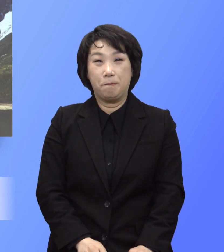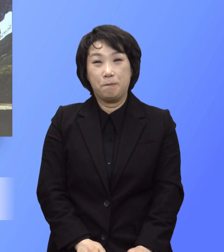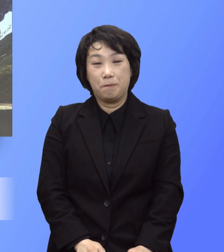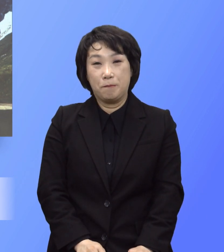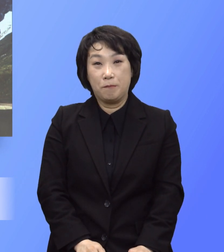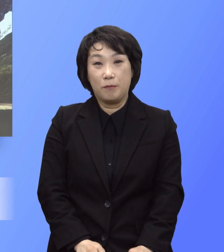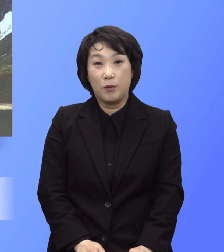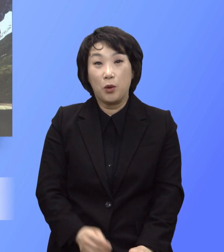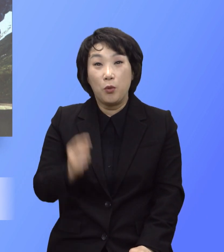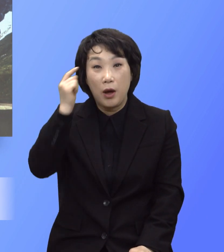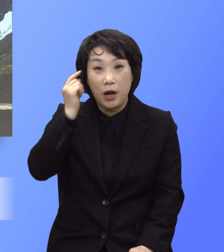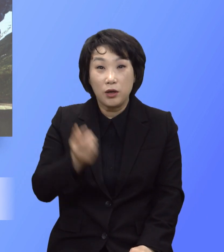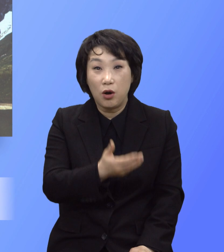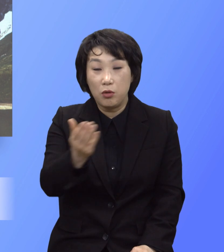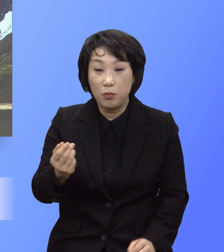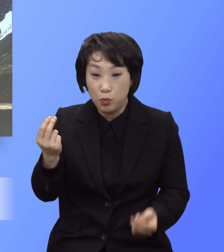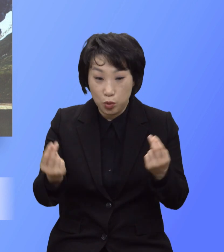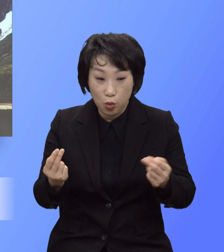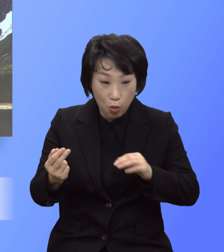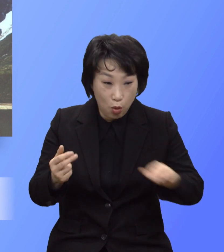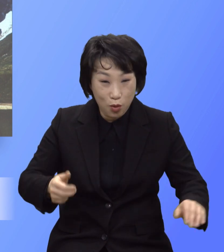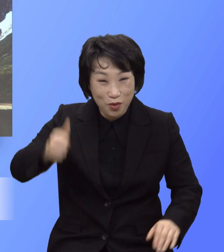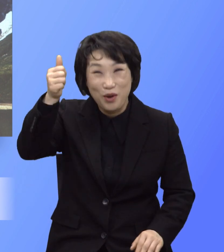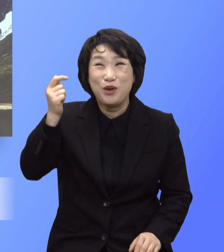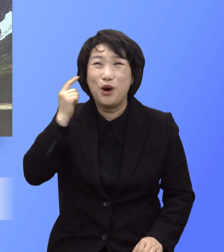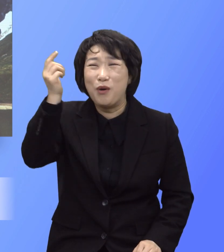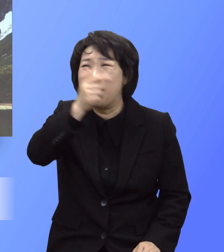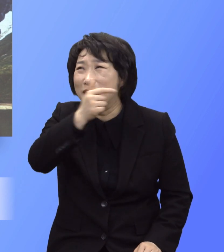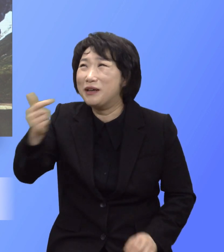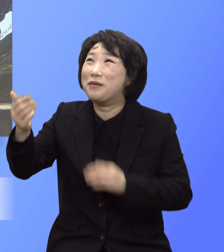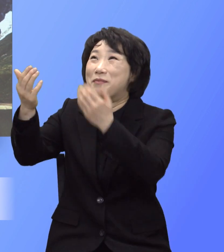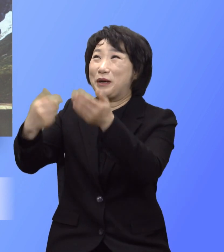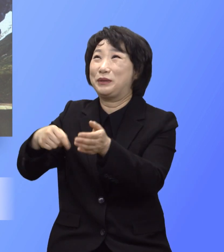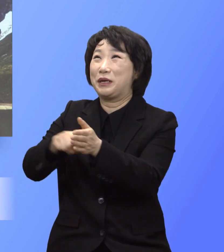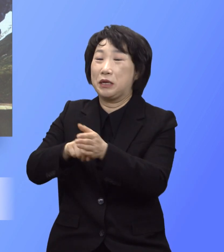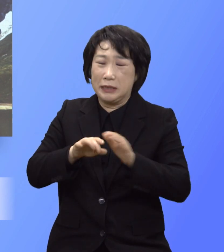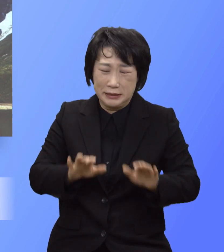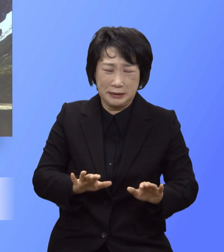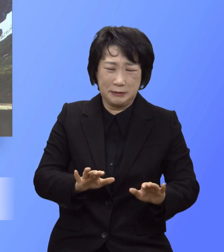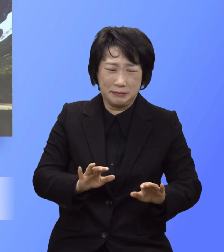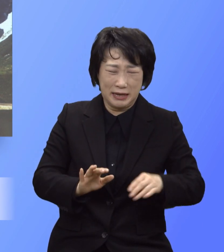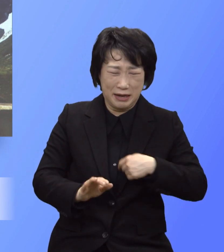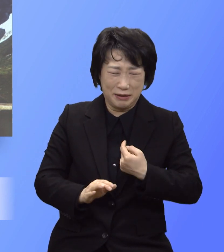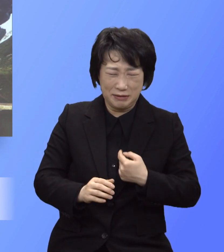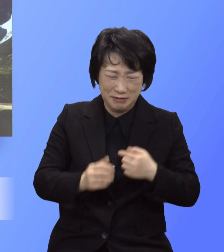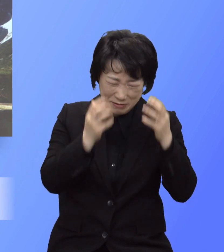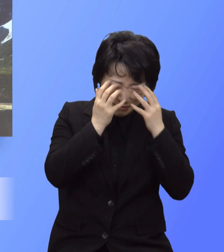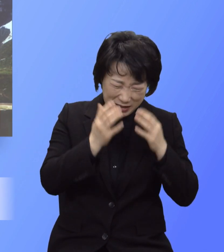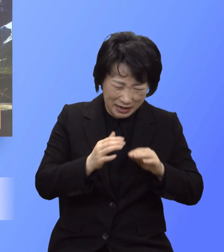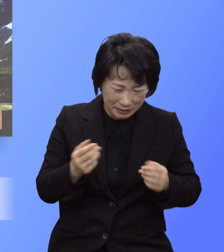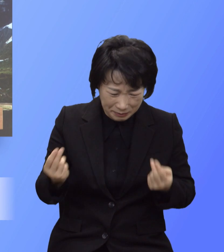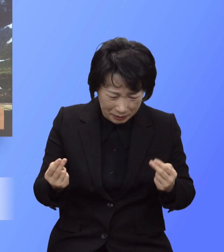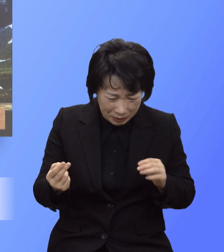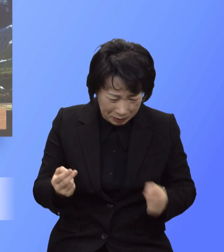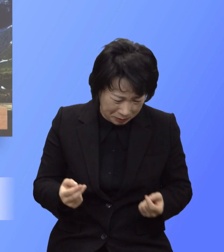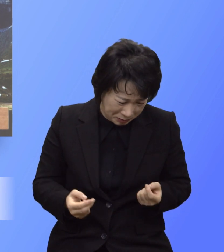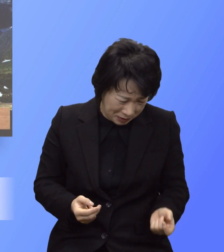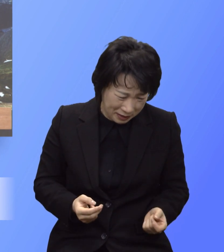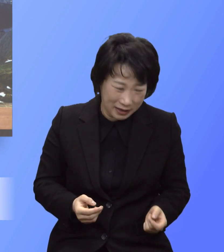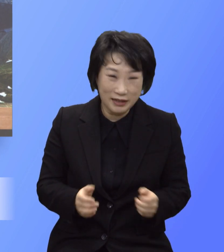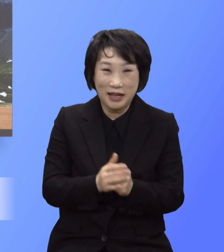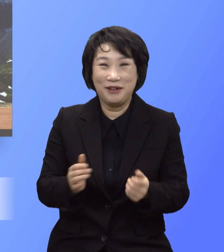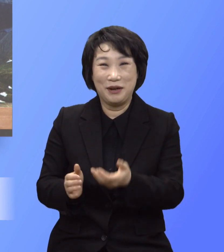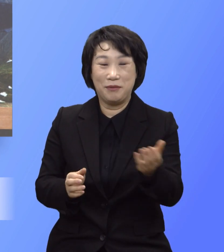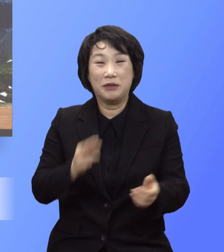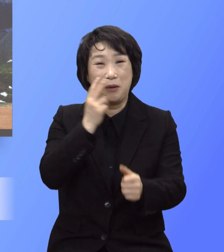네. 비교할 수 없는 영광을 얻기 위해서 오늘의 자기 고난이 적다는 것입니다. 여러분,